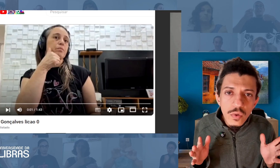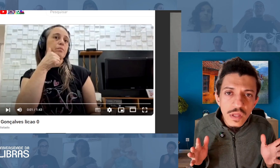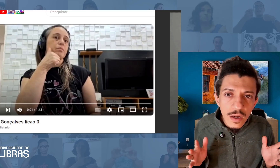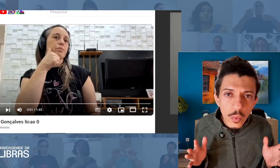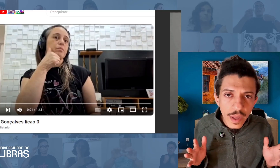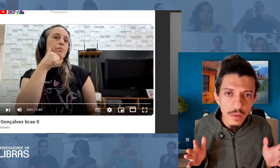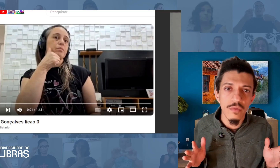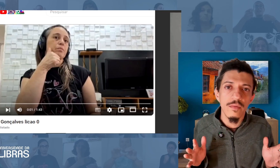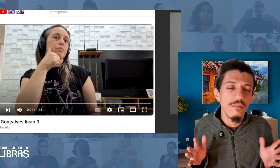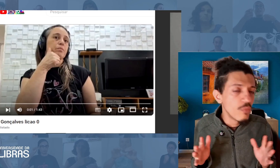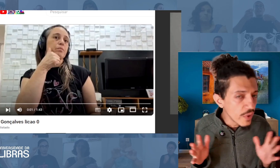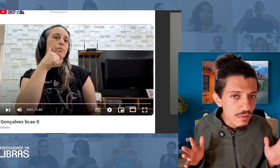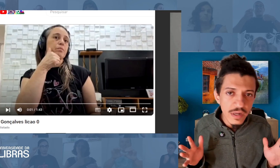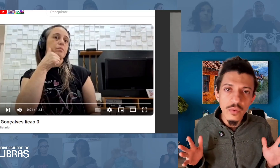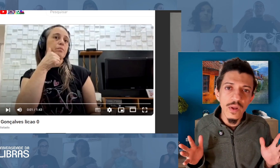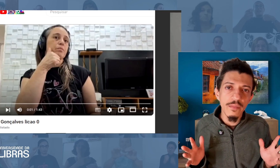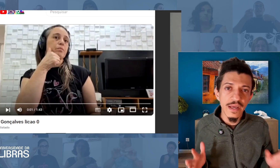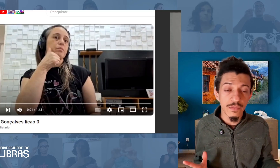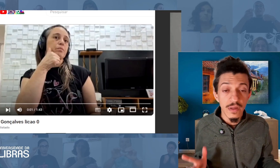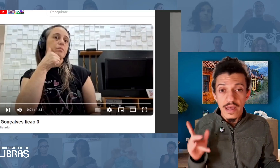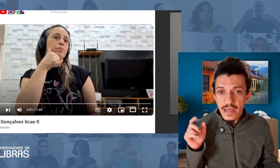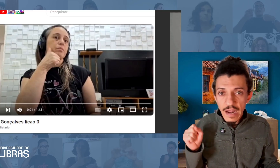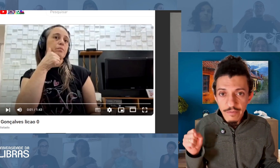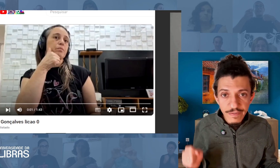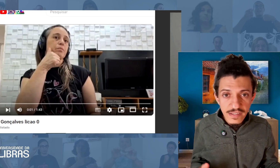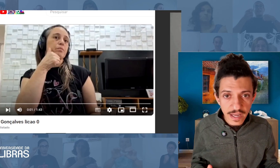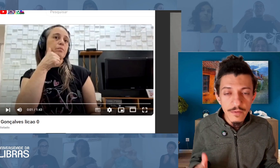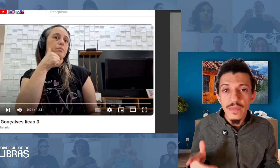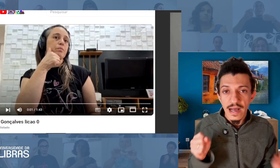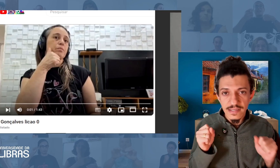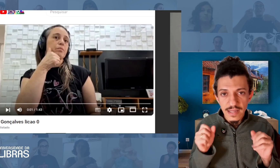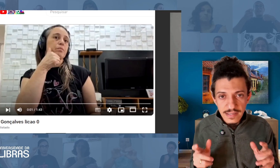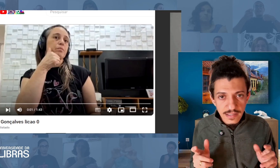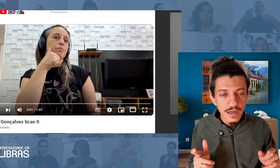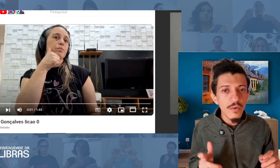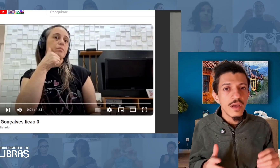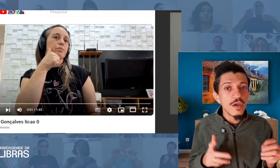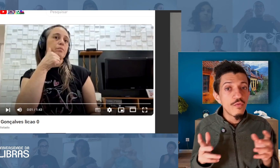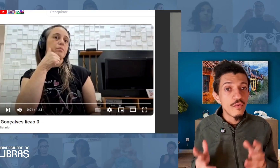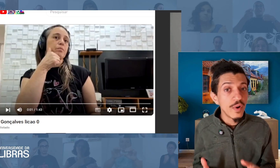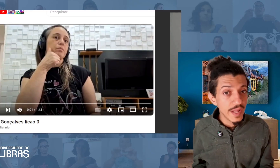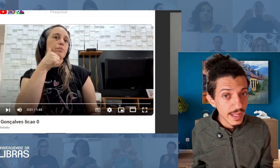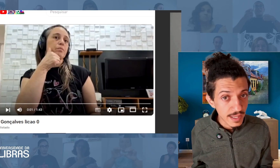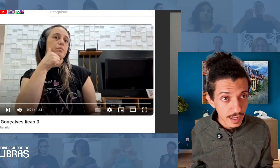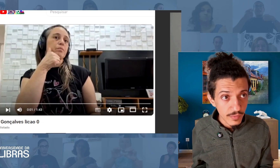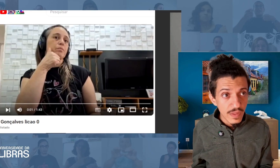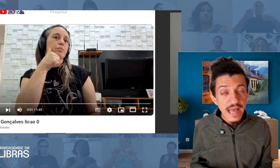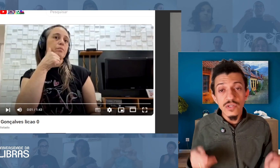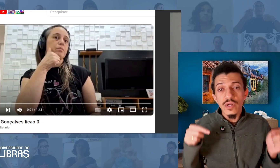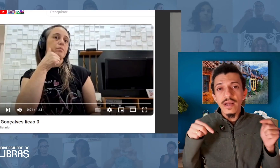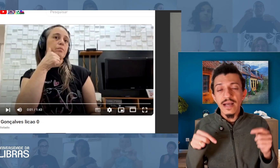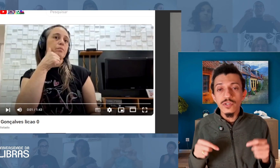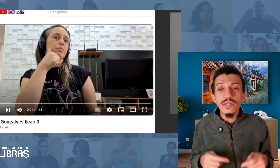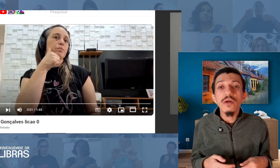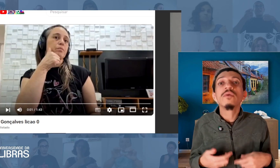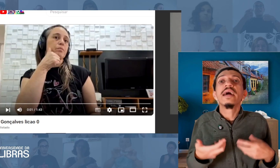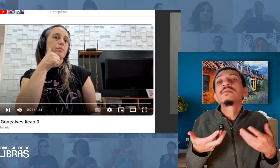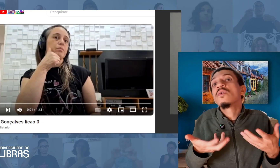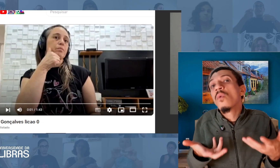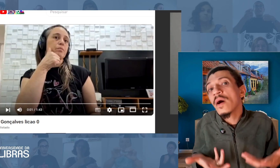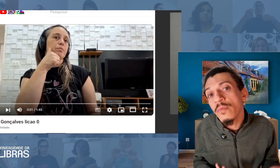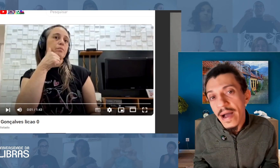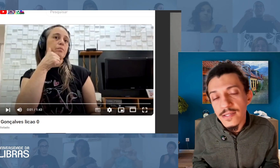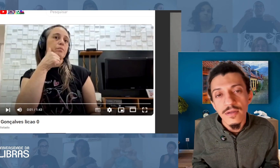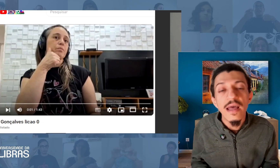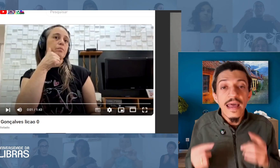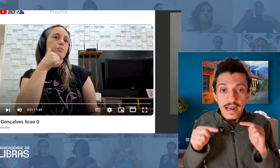muito tranquilo mesmo. E ela vai fazendo a sinalização e eu vou orientando. Essas orientações acontecem